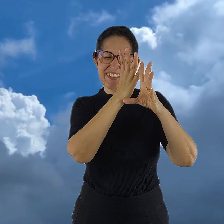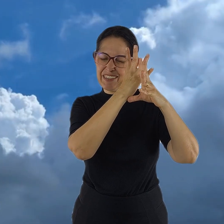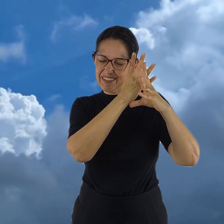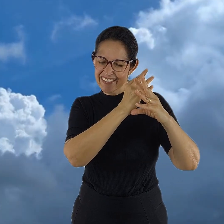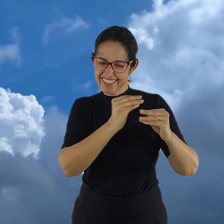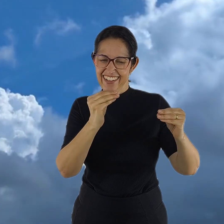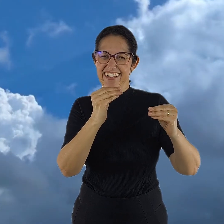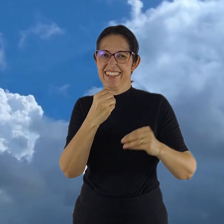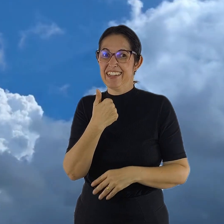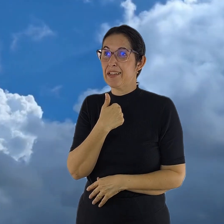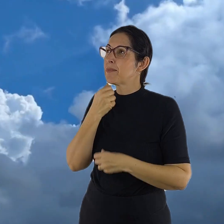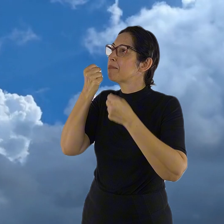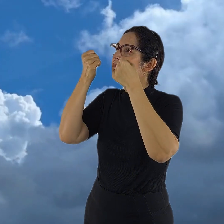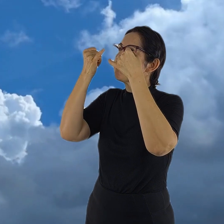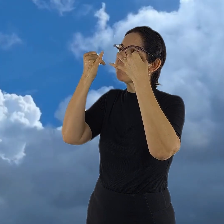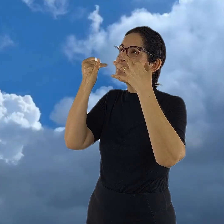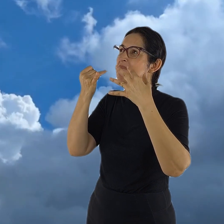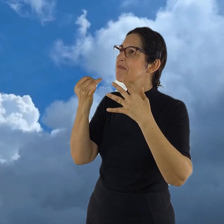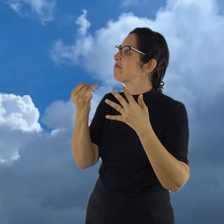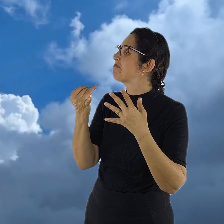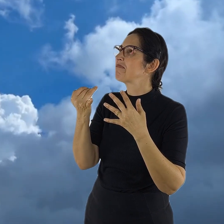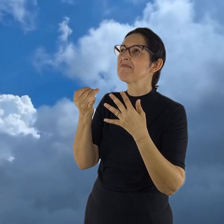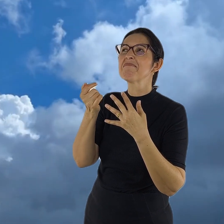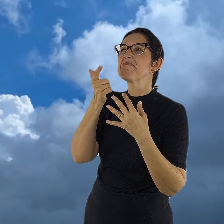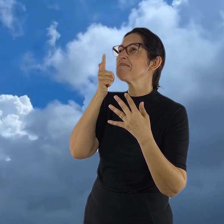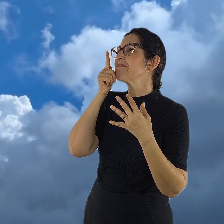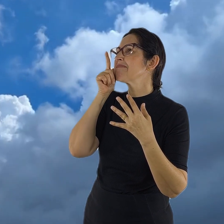Graças a Deus.